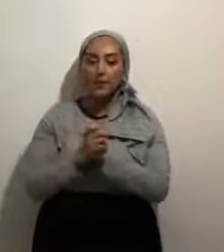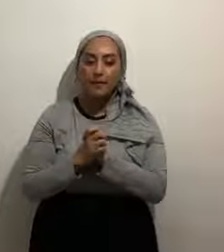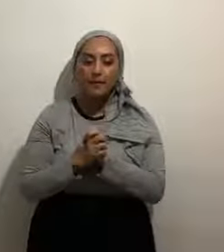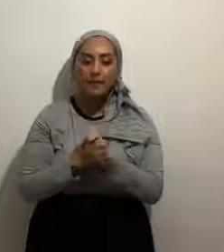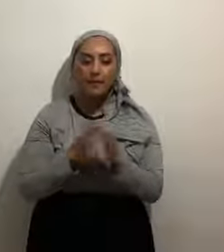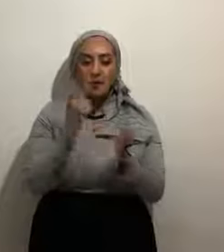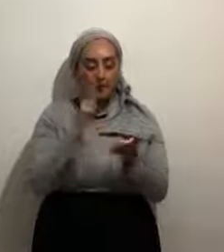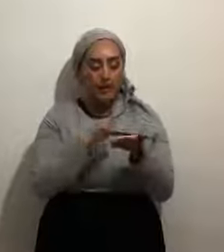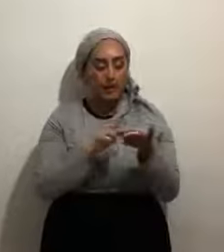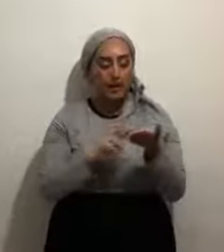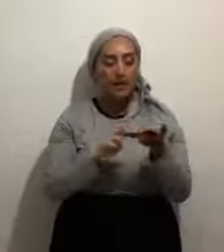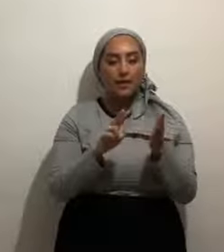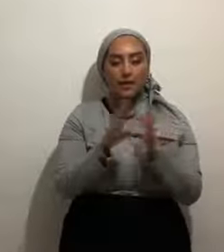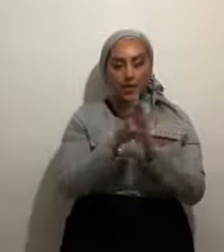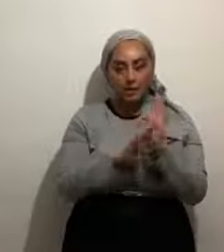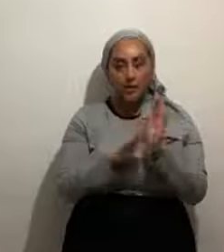Biblia ahí en Job conmigo. Job